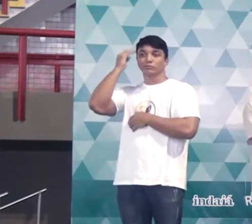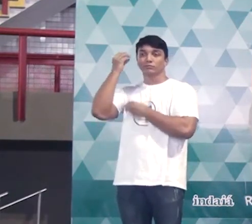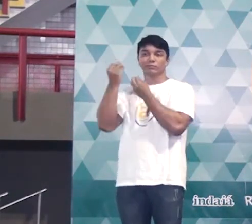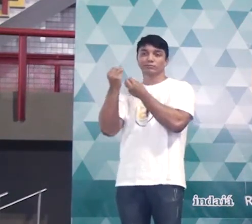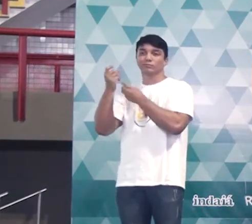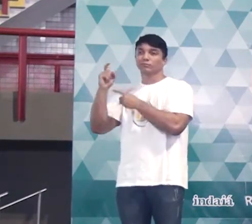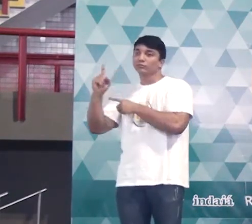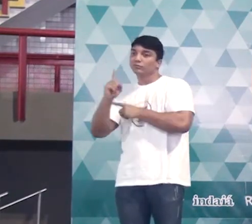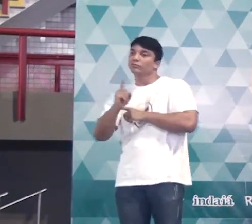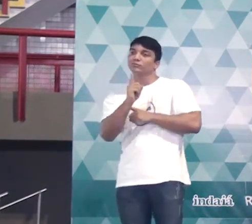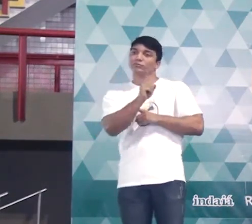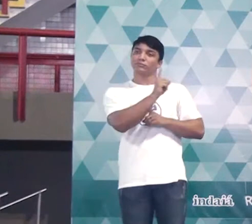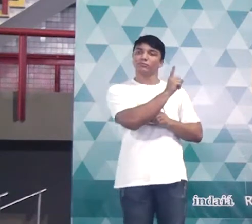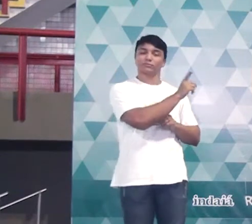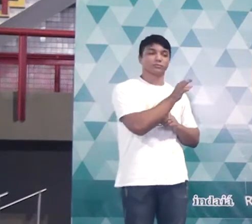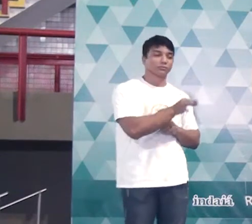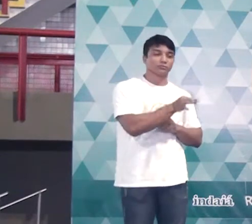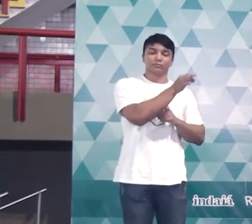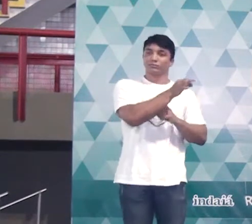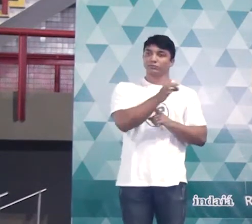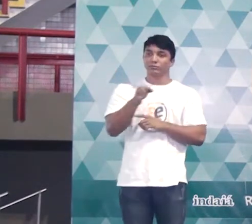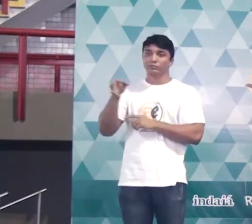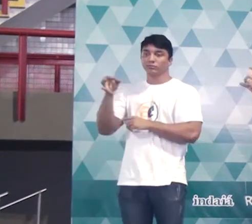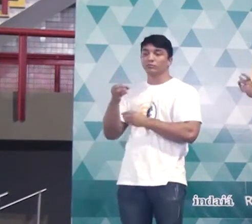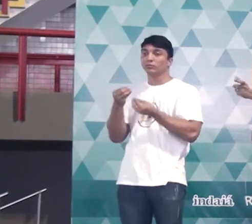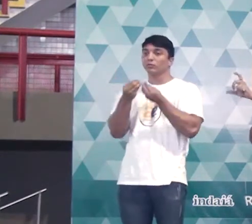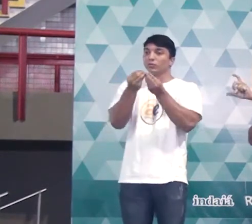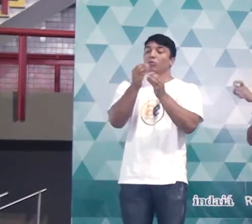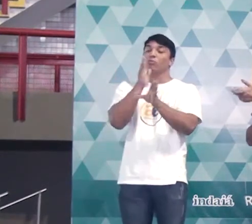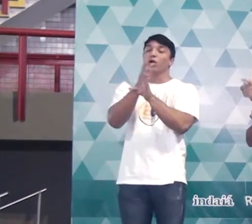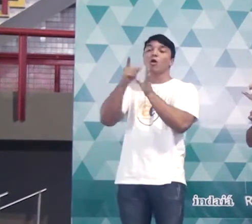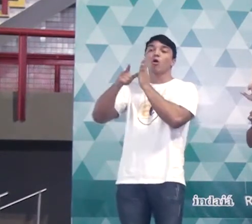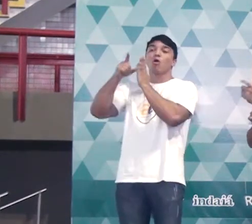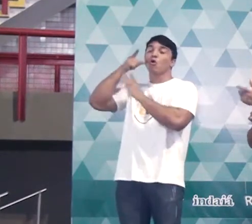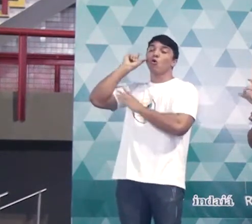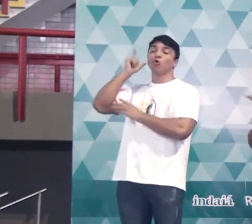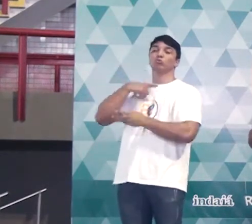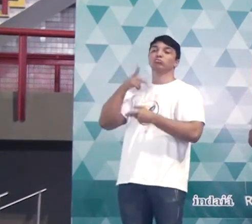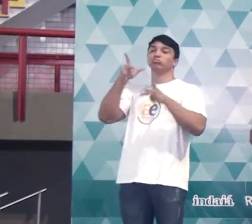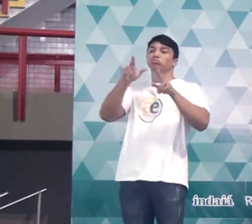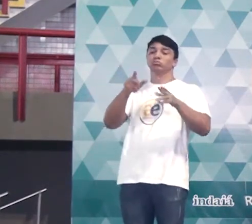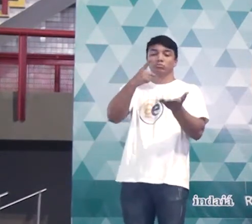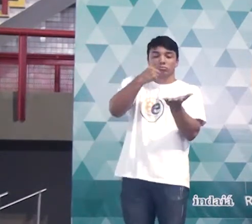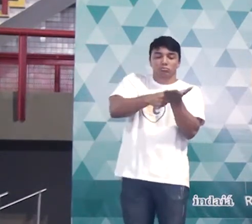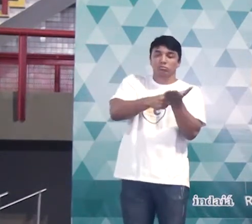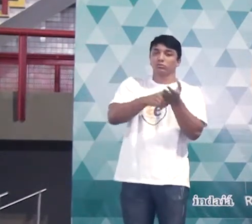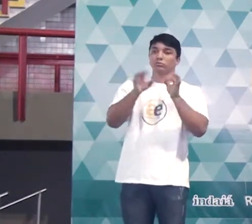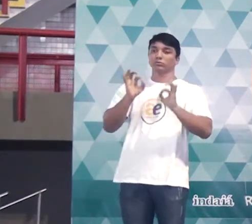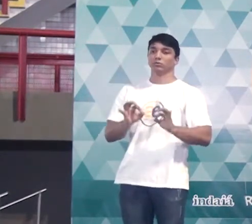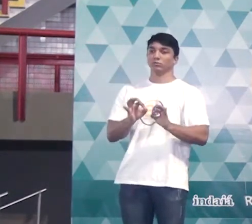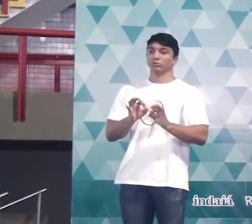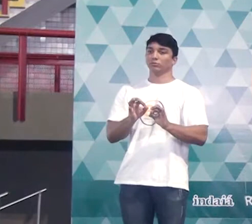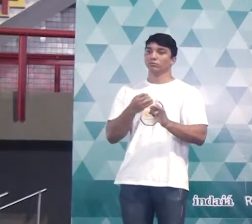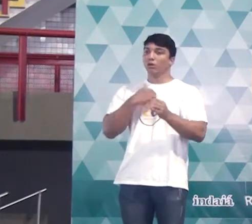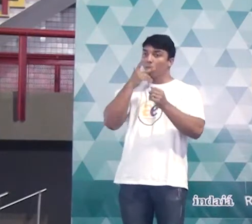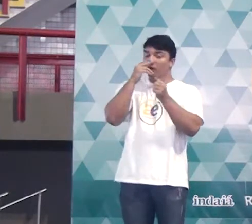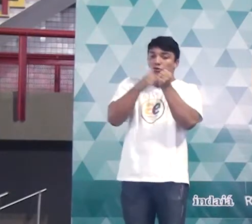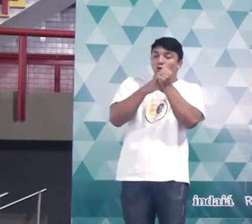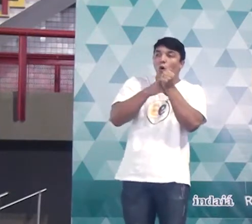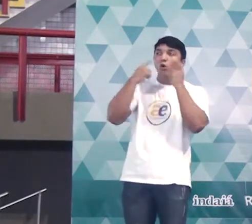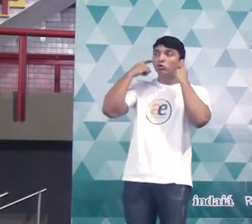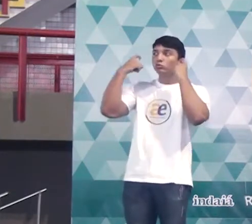E ele sabia que era uma flor, porque eles convencionaram um código sonoro. E esse